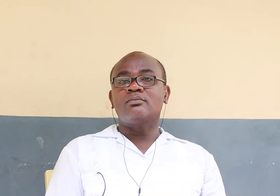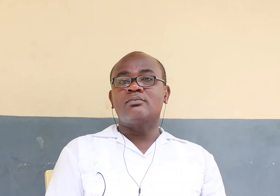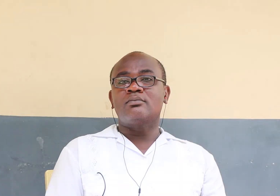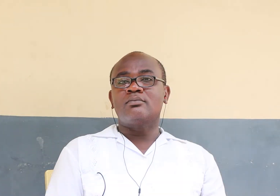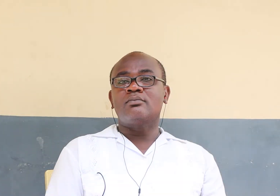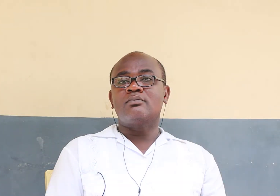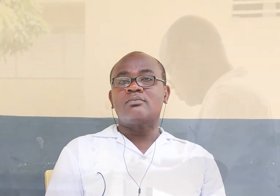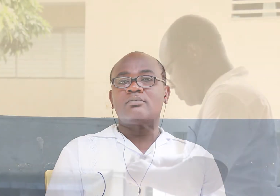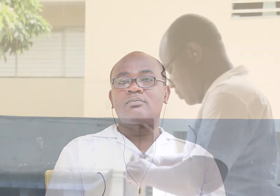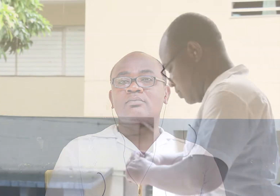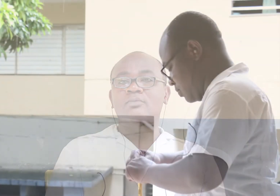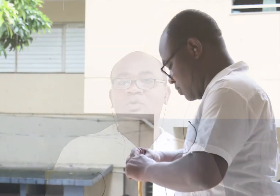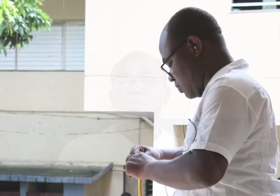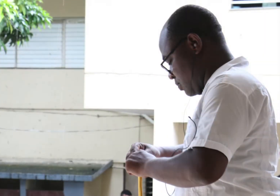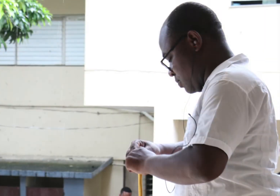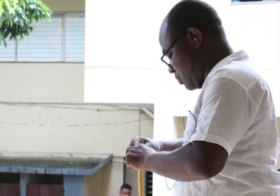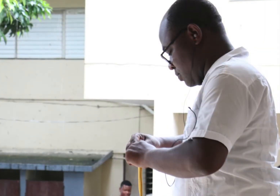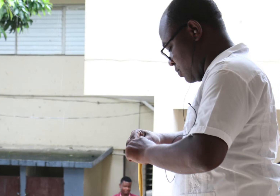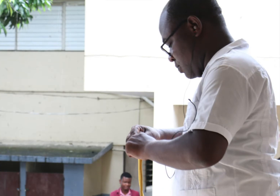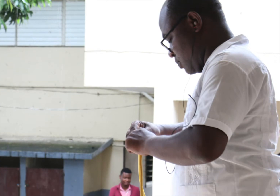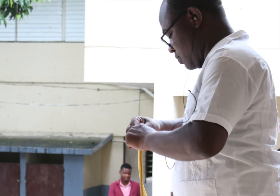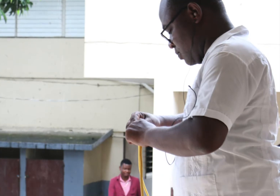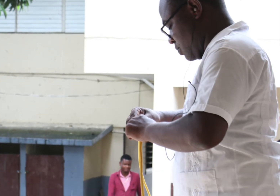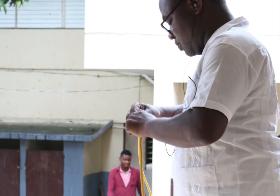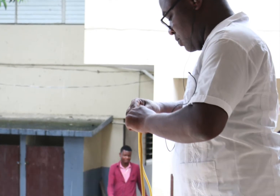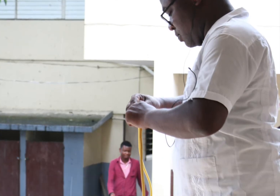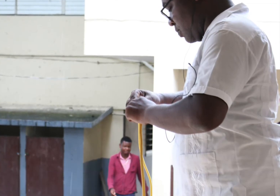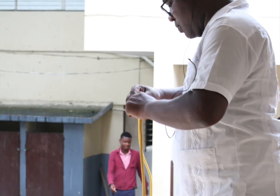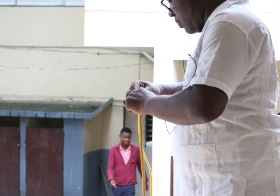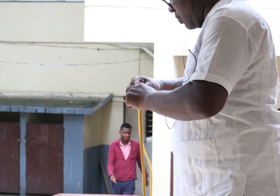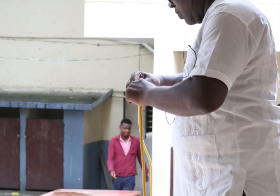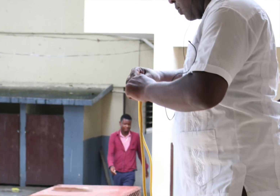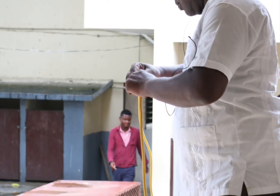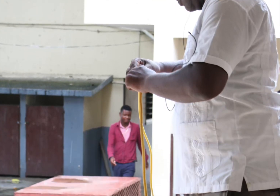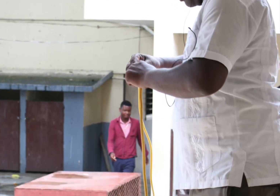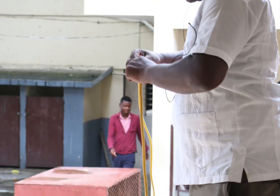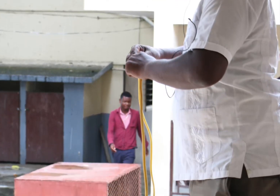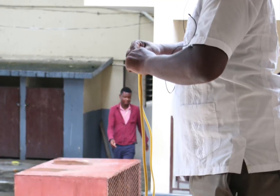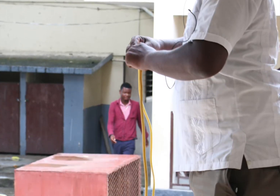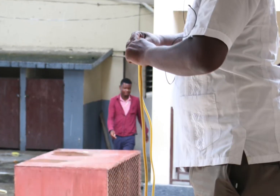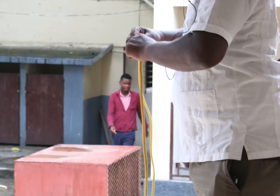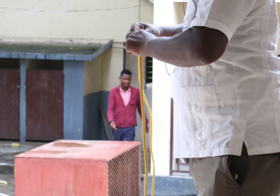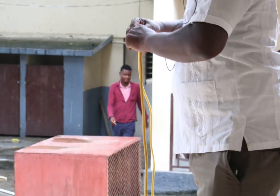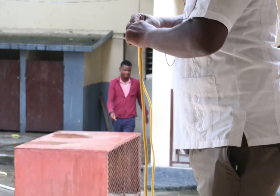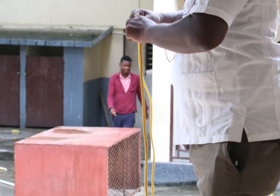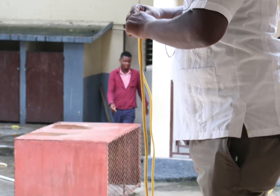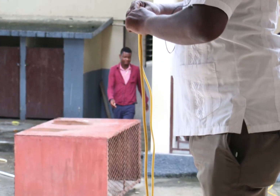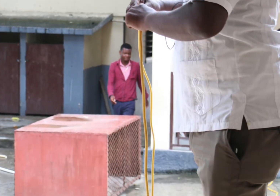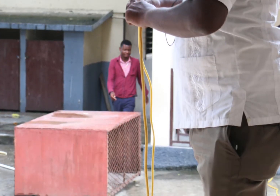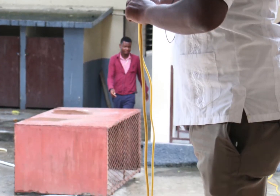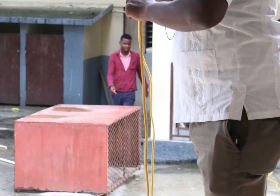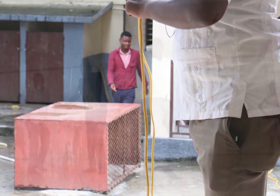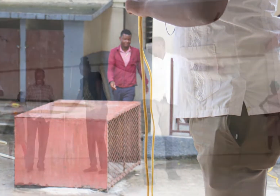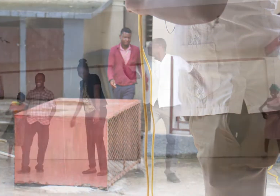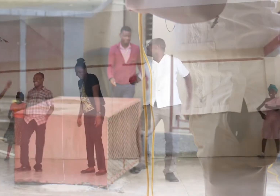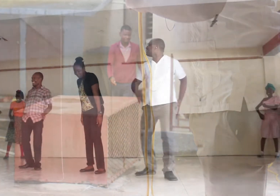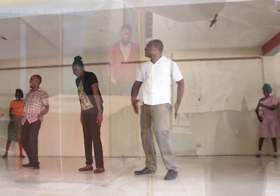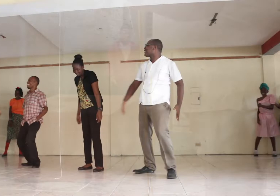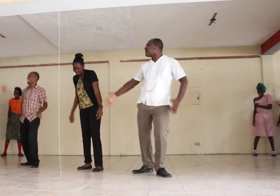Nosben est un bel exemple d'un enfant accueilli par les filles de la Sagesse. Il n'avait que 6 ans quand il est arrivé à l